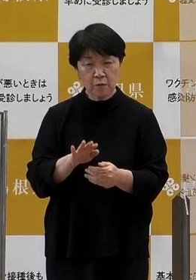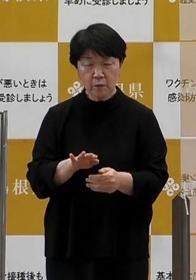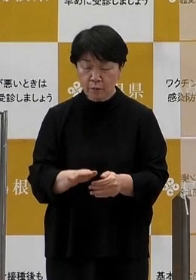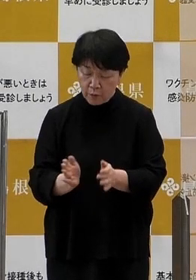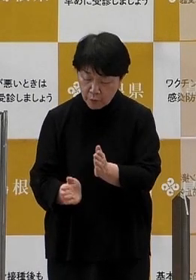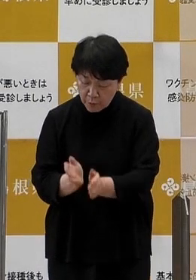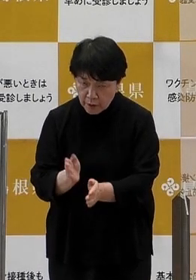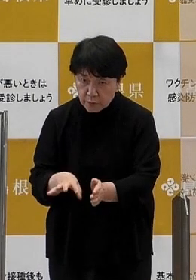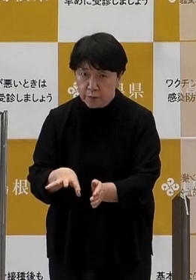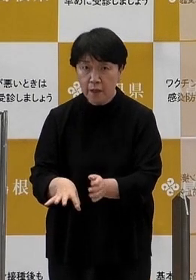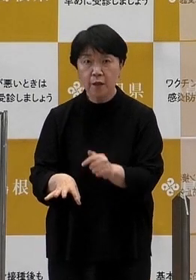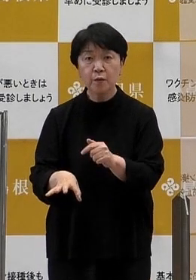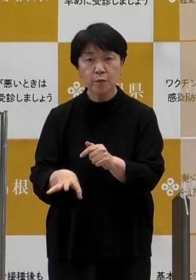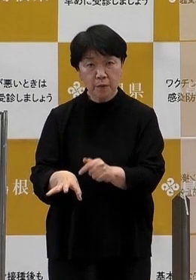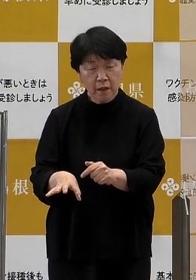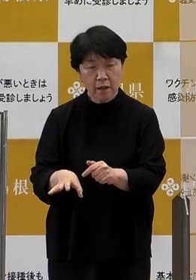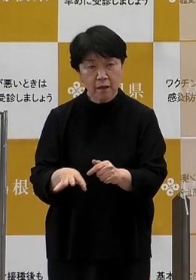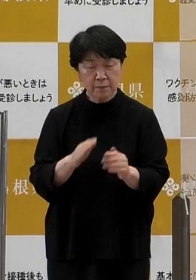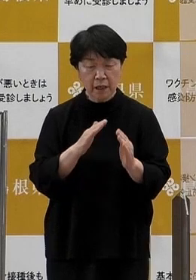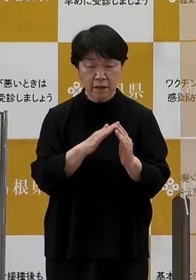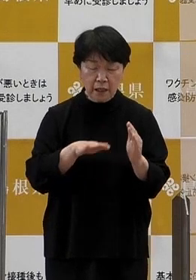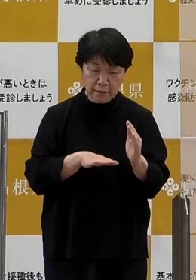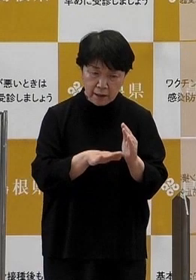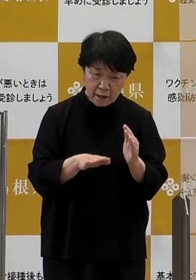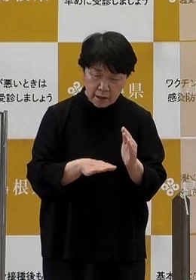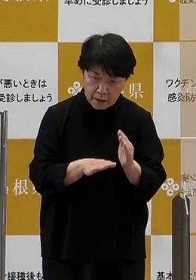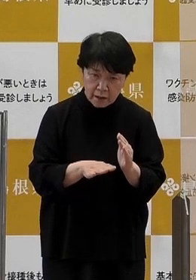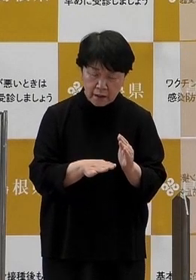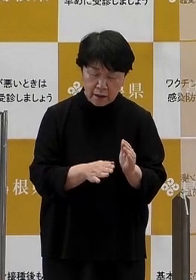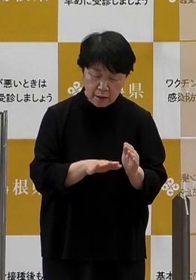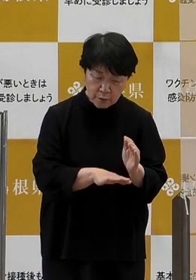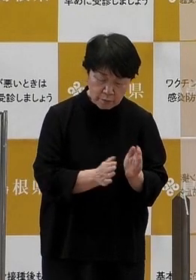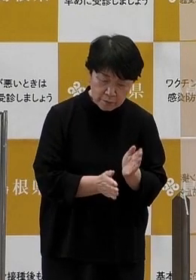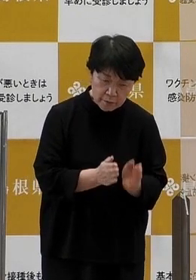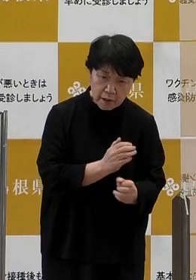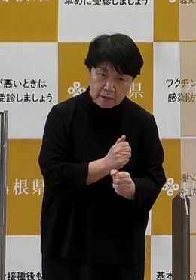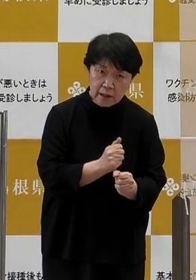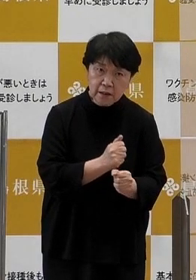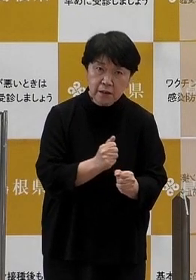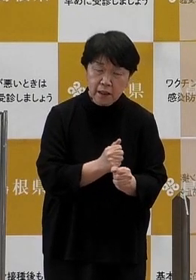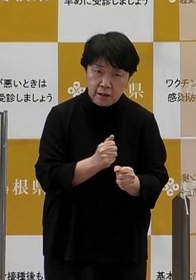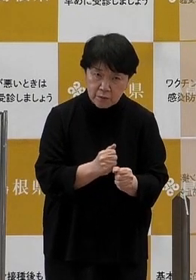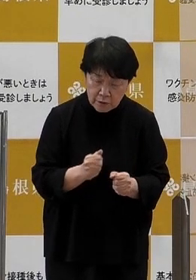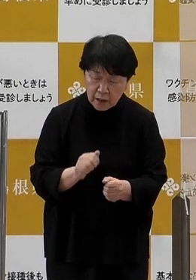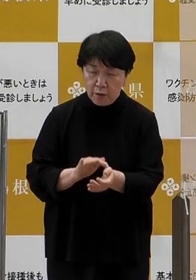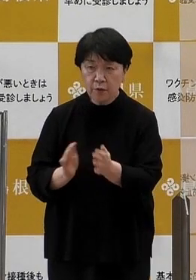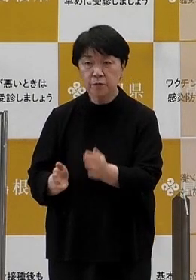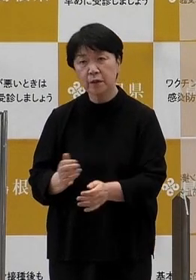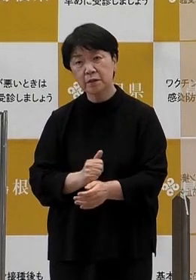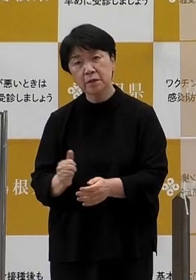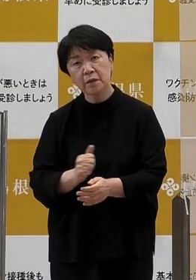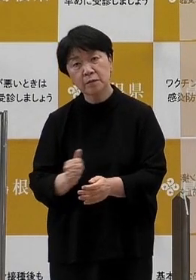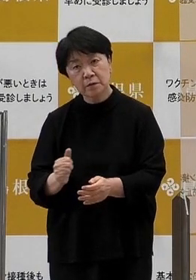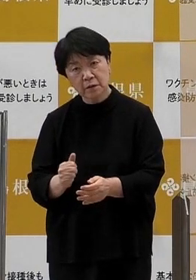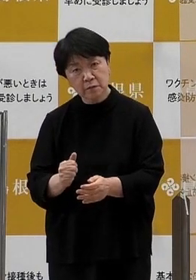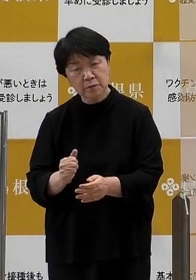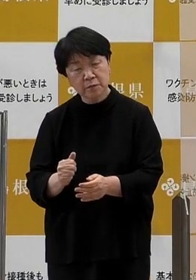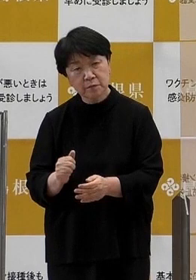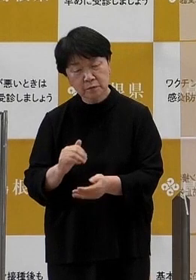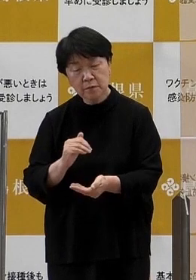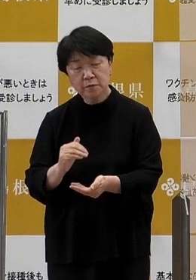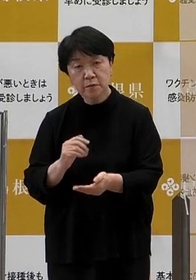には家庭で対応することができないので、通われているということでありますから、ここについ